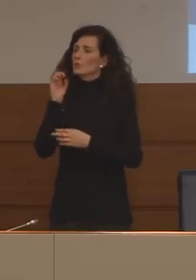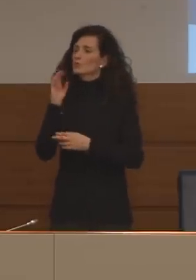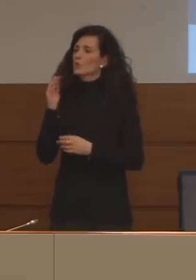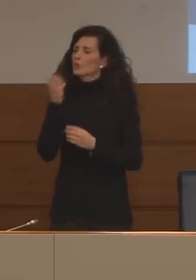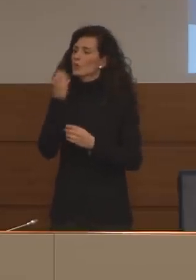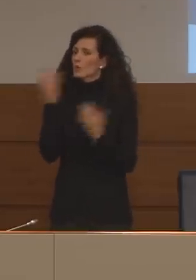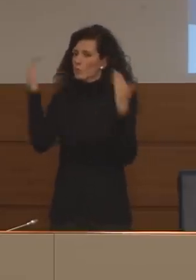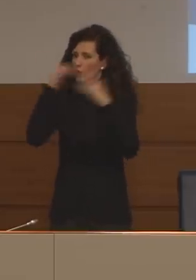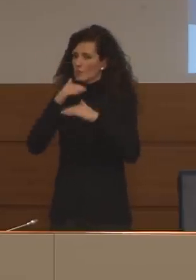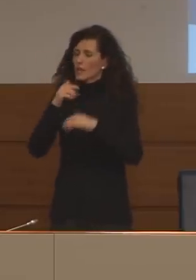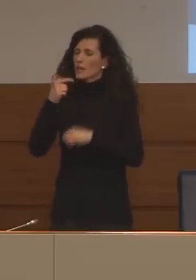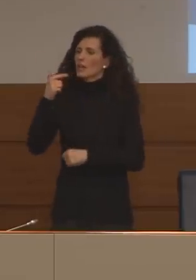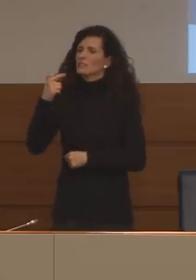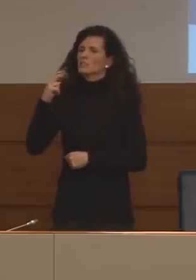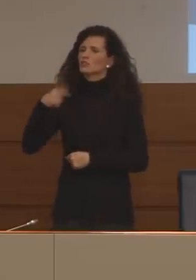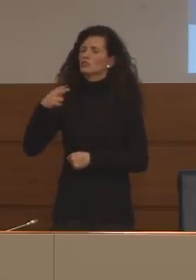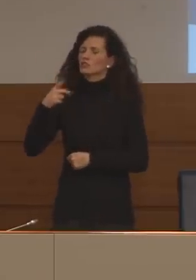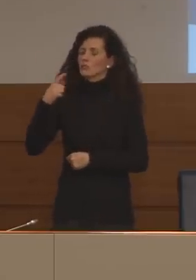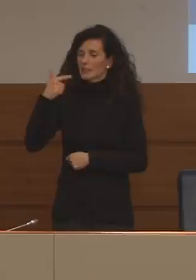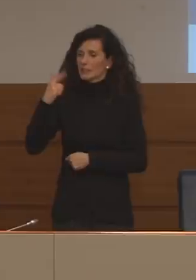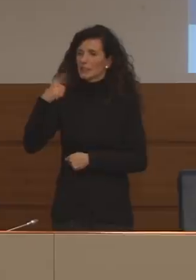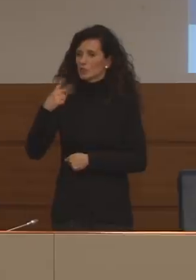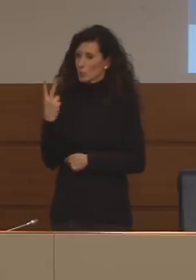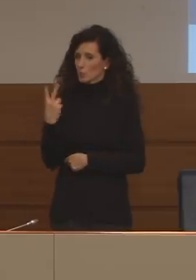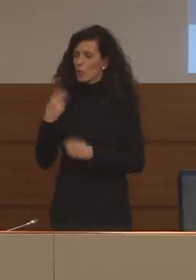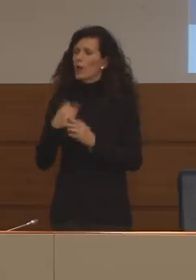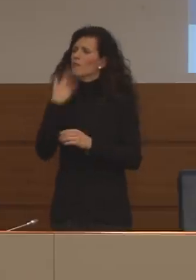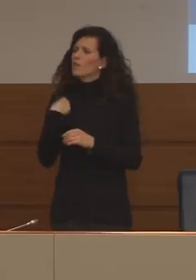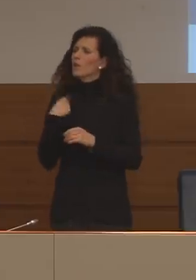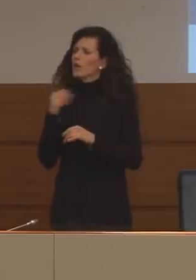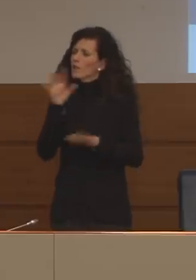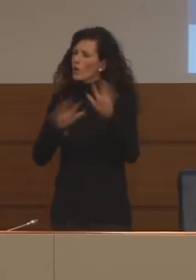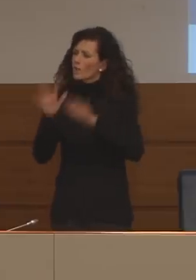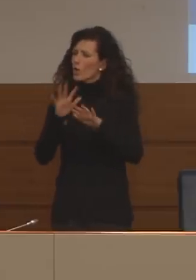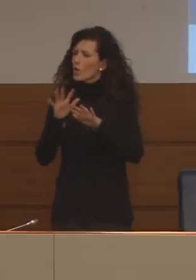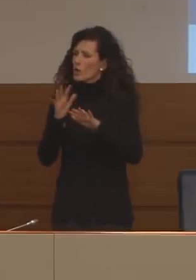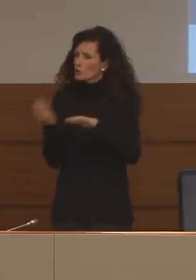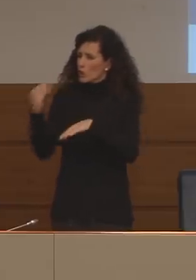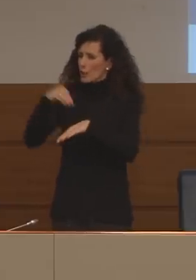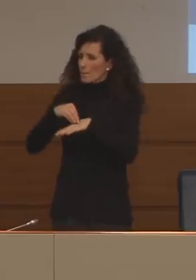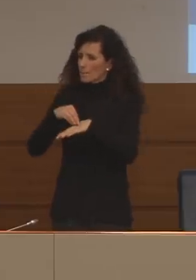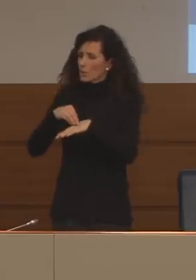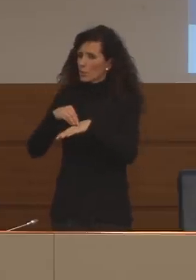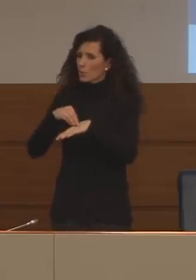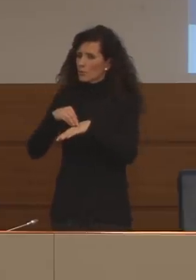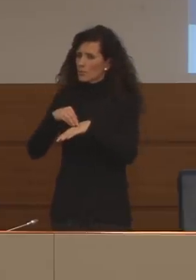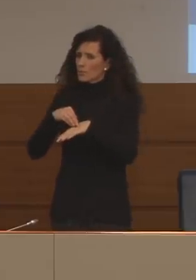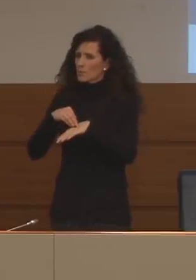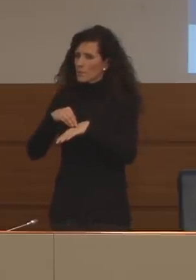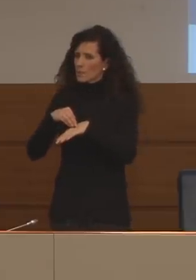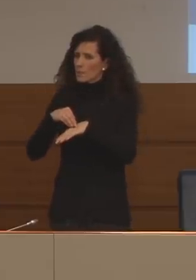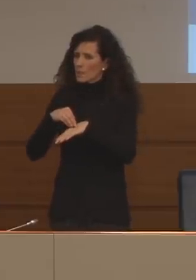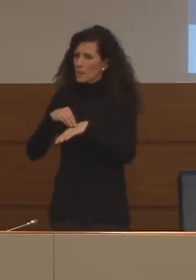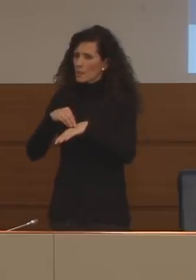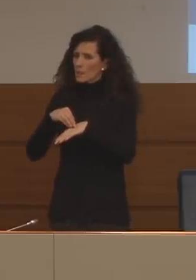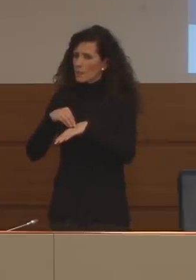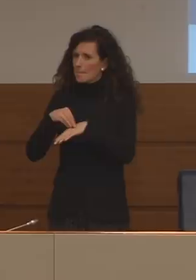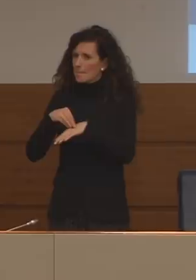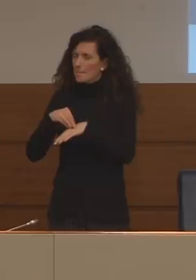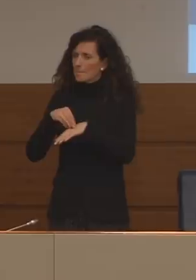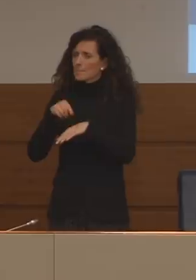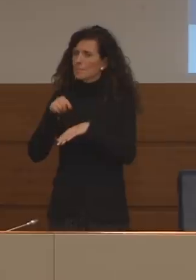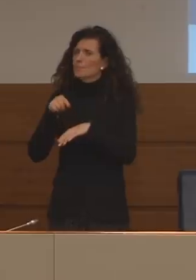sono sa bene del tg2 volevo qualche informazione in più rispetto al cotugno della